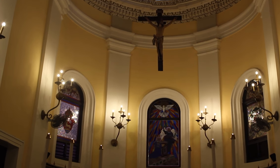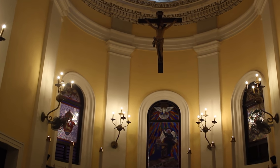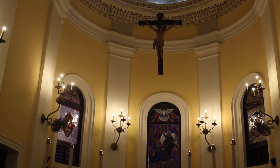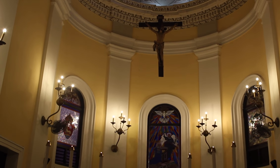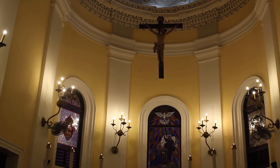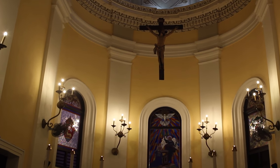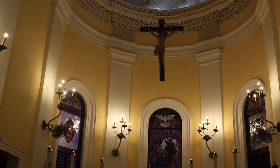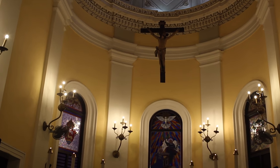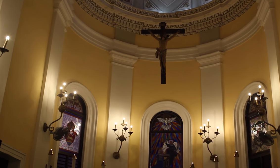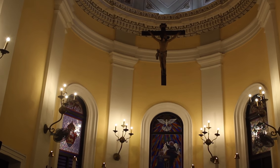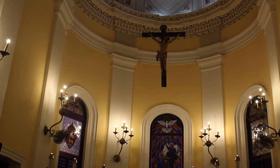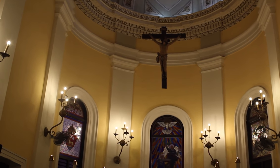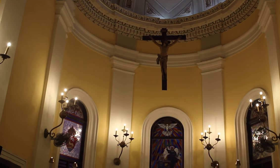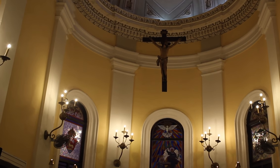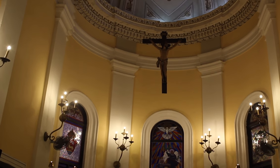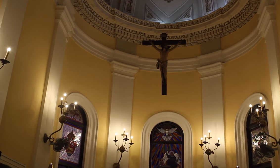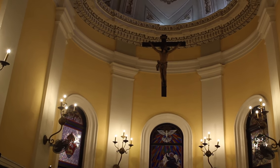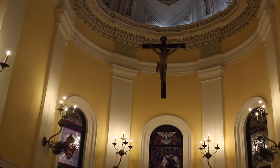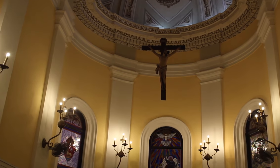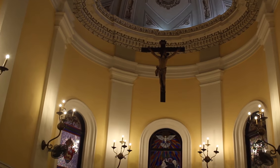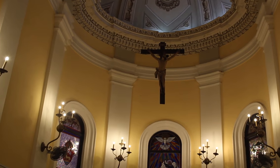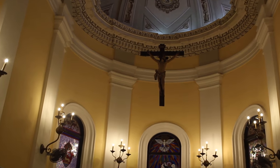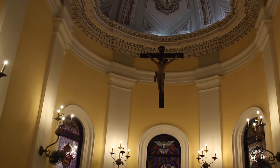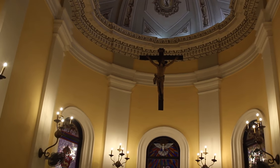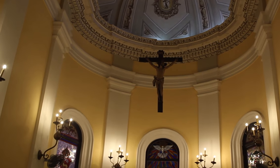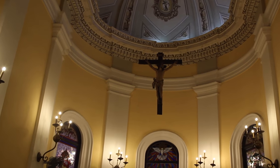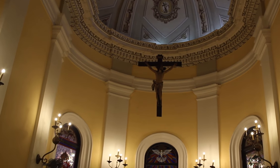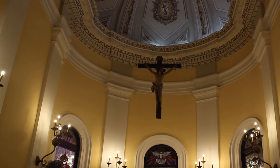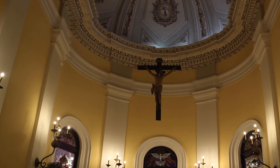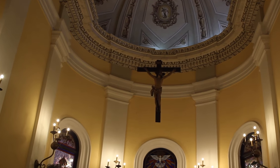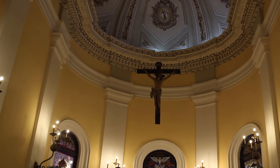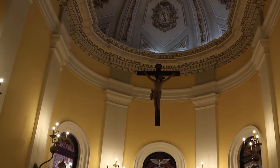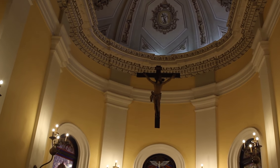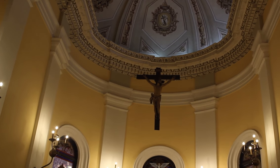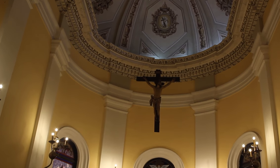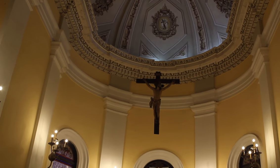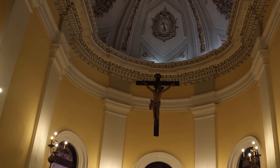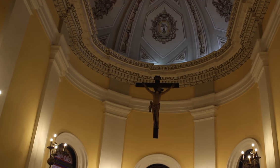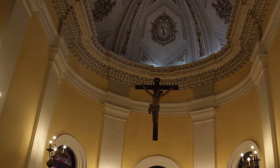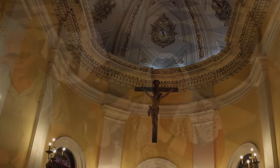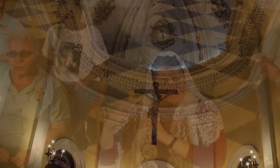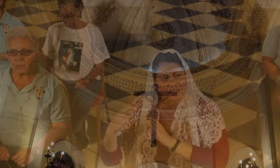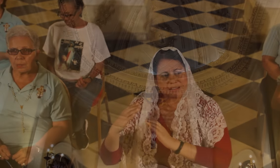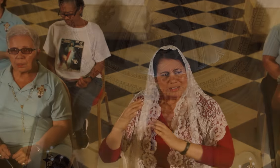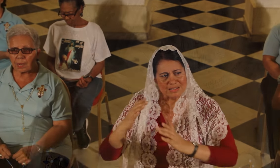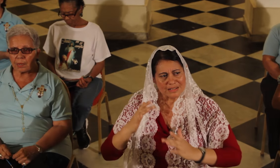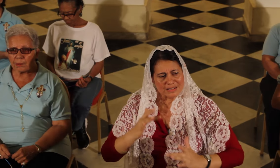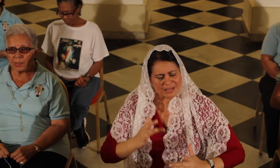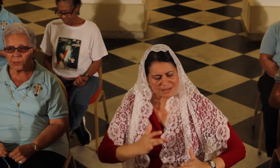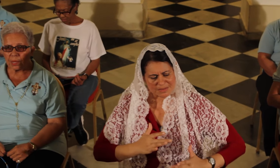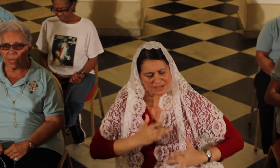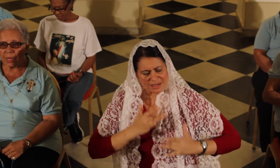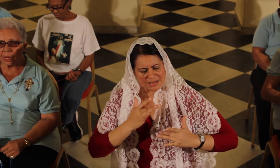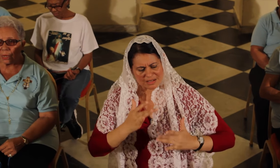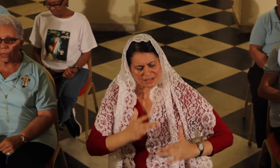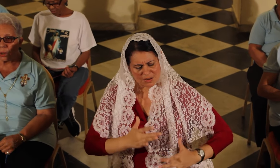dolorosa pasión, ten